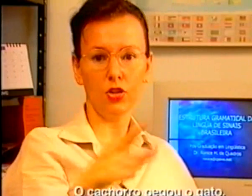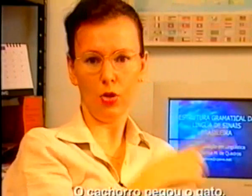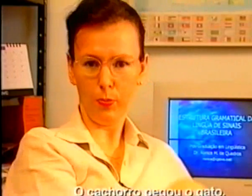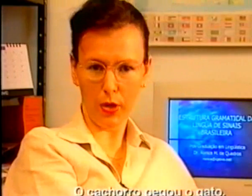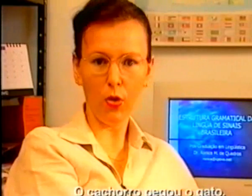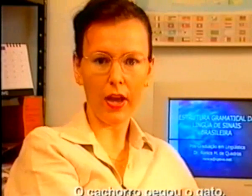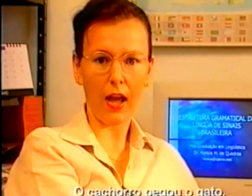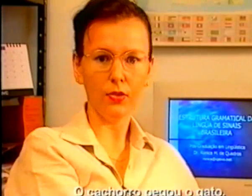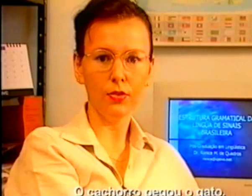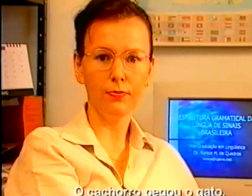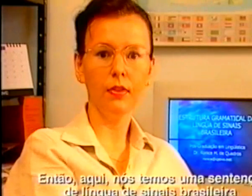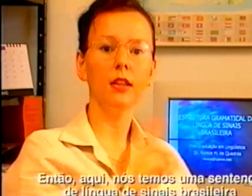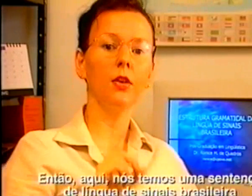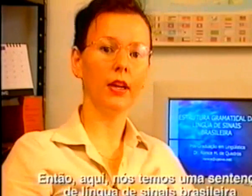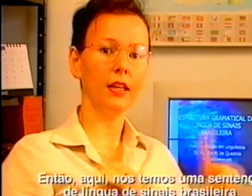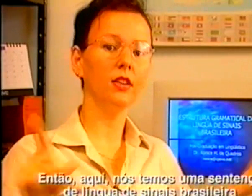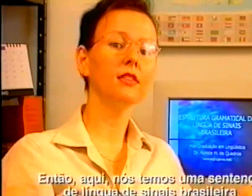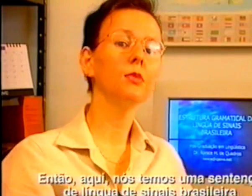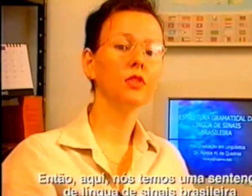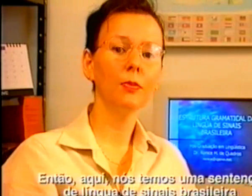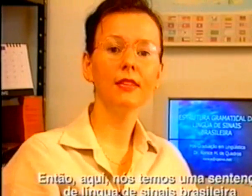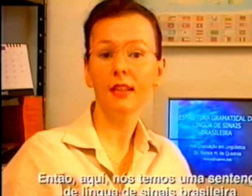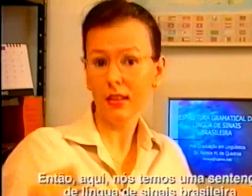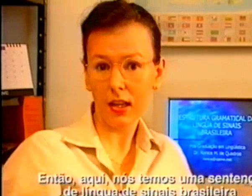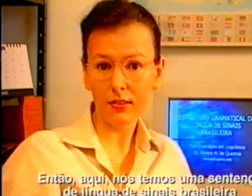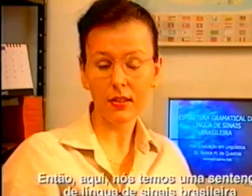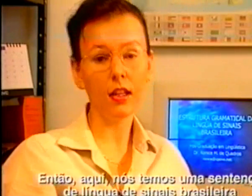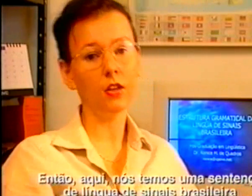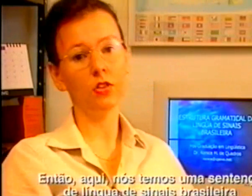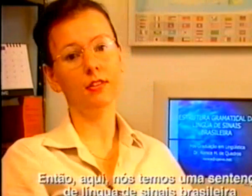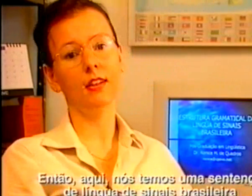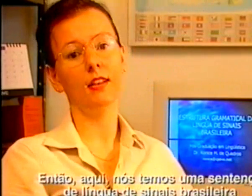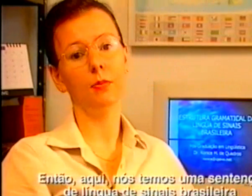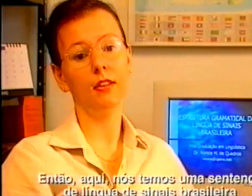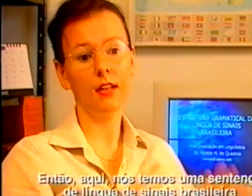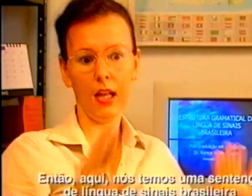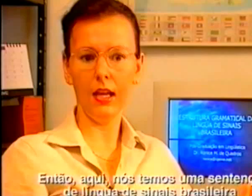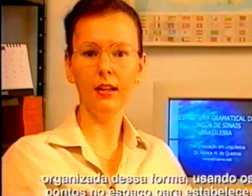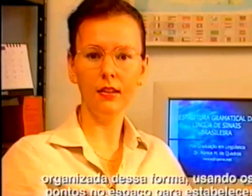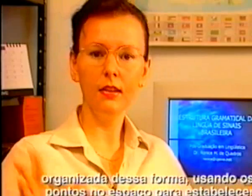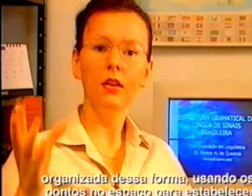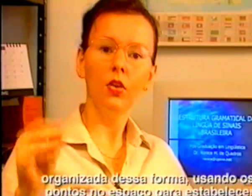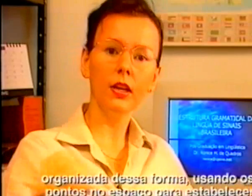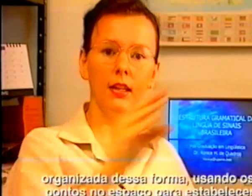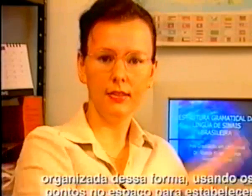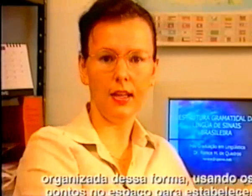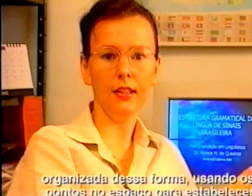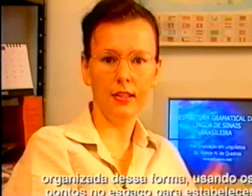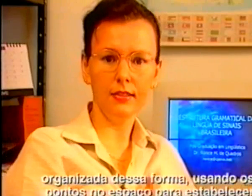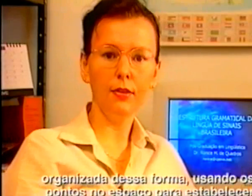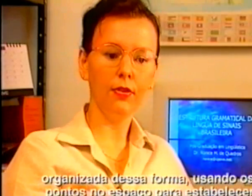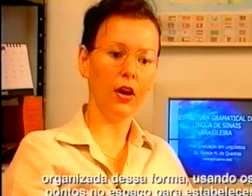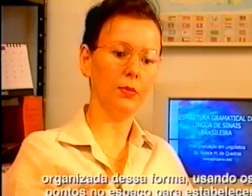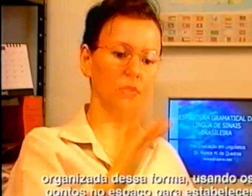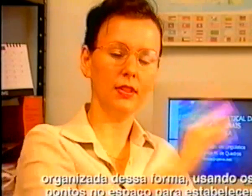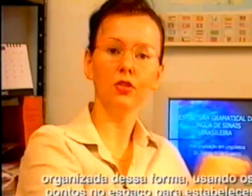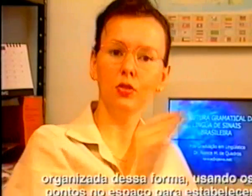o cachorro pegou o gato. Então, aqui nós temos uma sentença da língua de sinais brasileira organizada dessa forma, usando